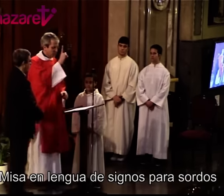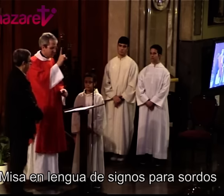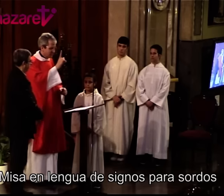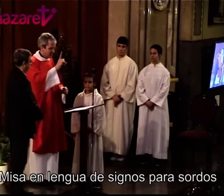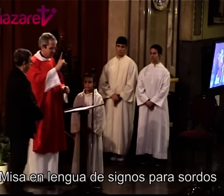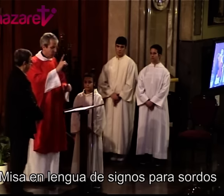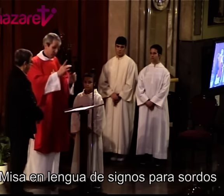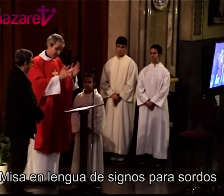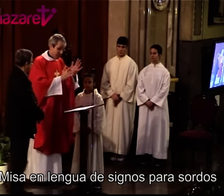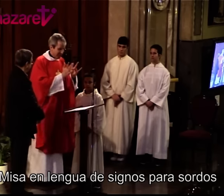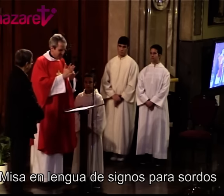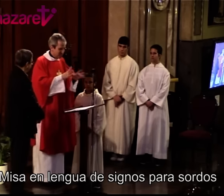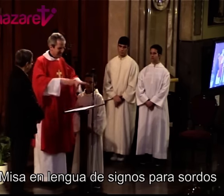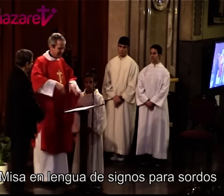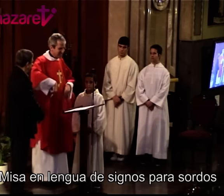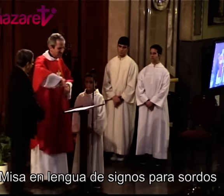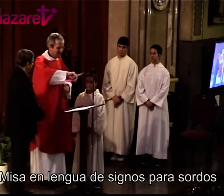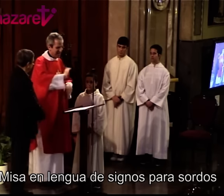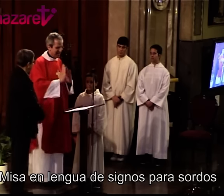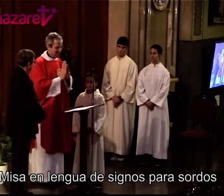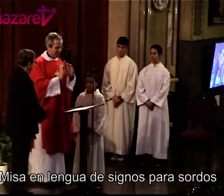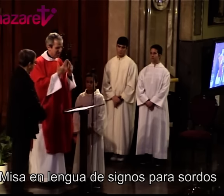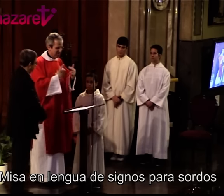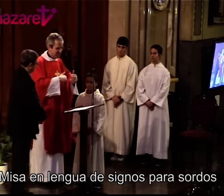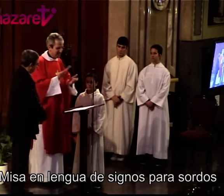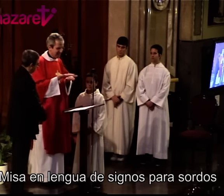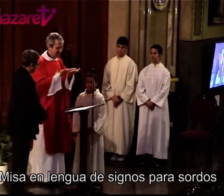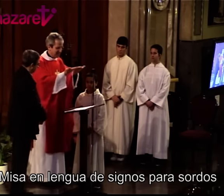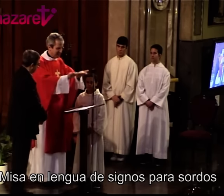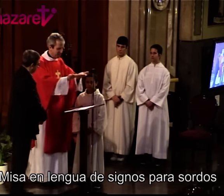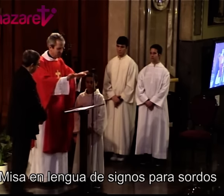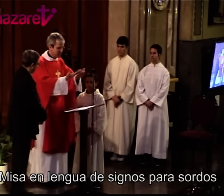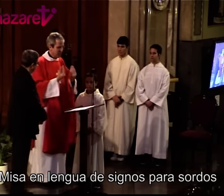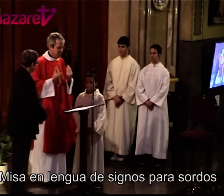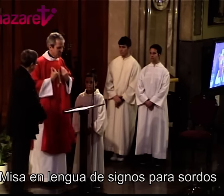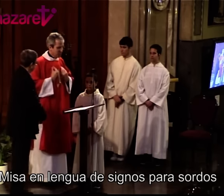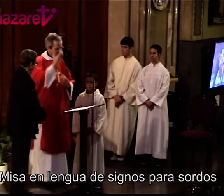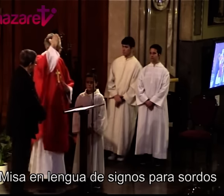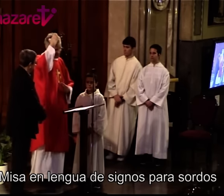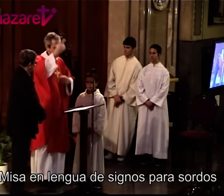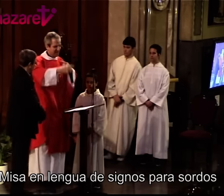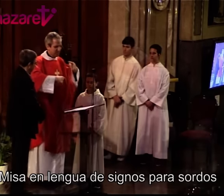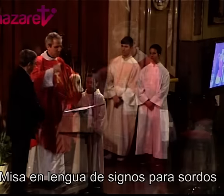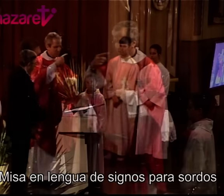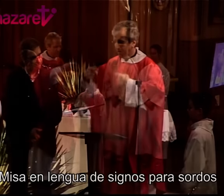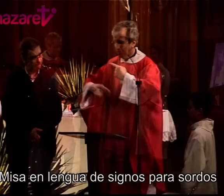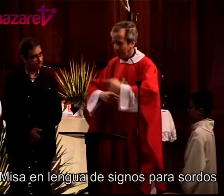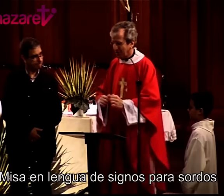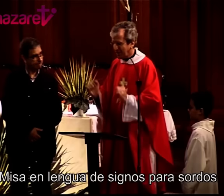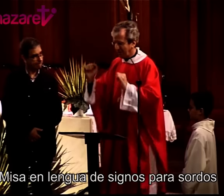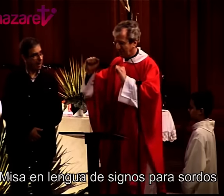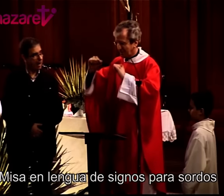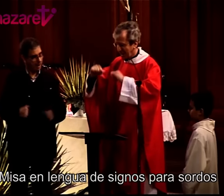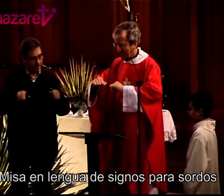Señor Dios, Señor Jesús, escucha la oración confiada que te dirigimos. Tú que vives y reinas por los siglos